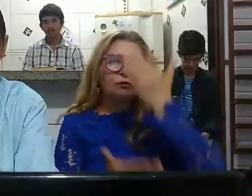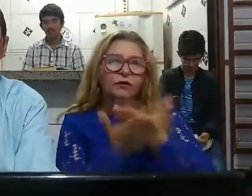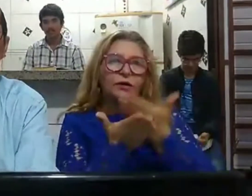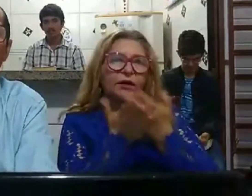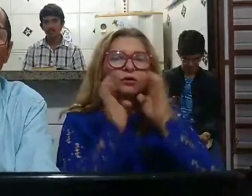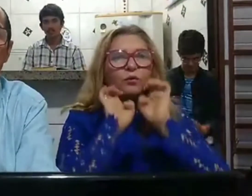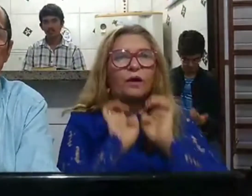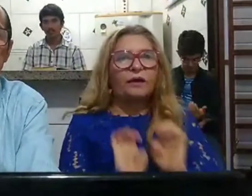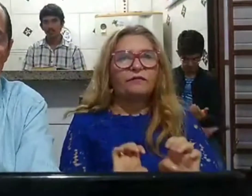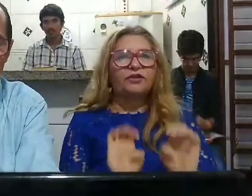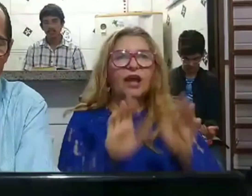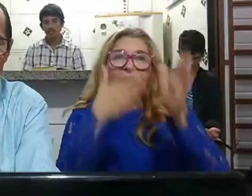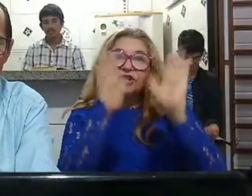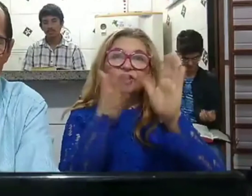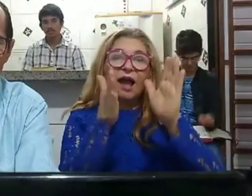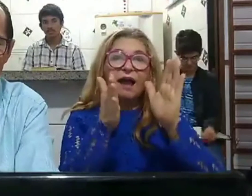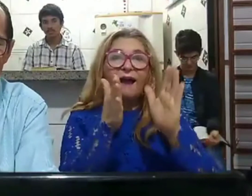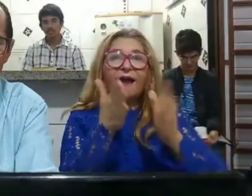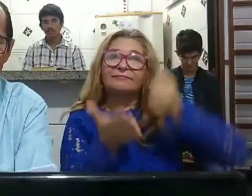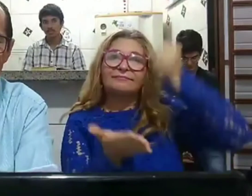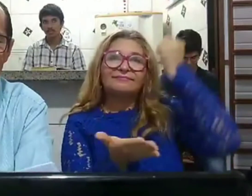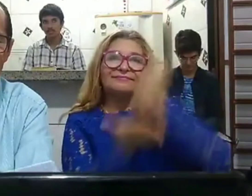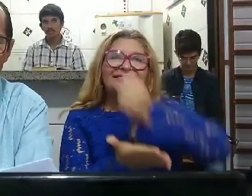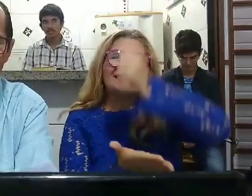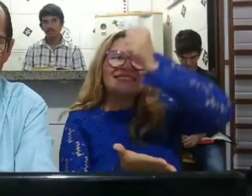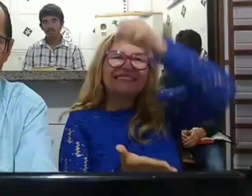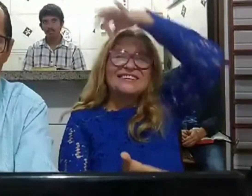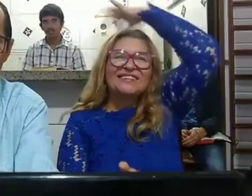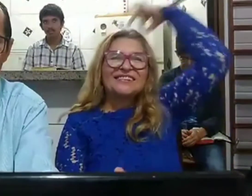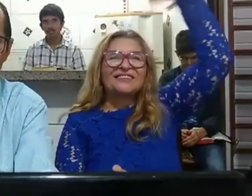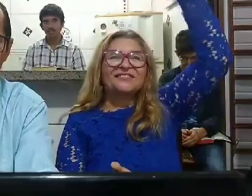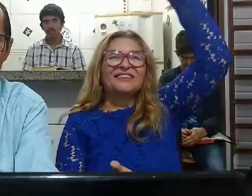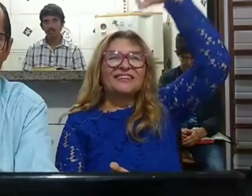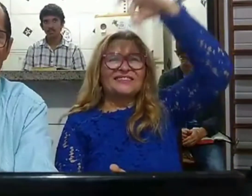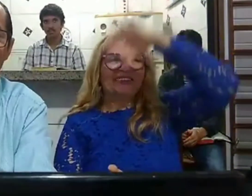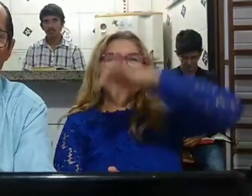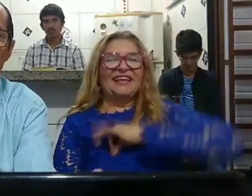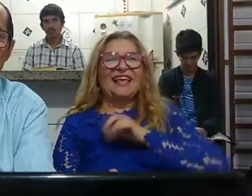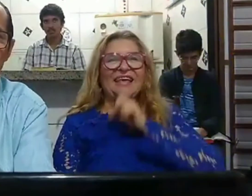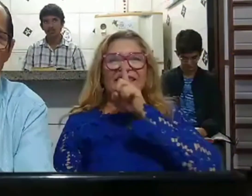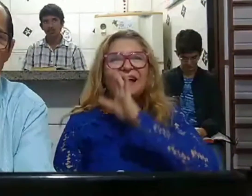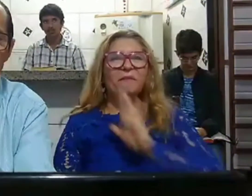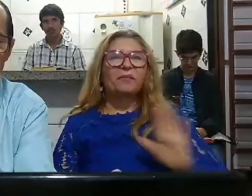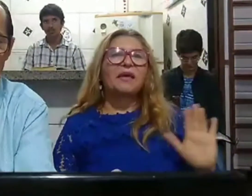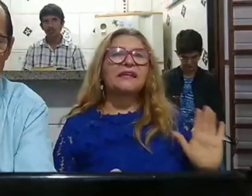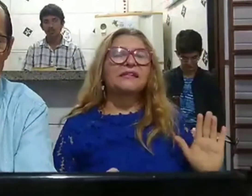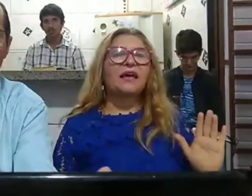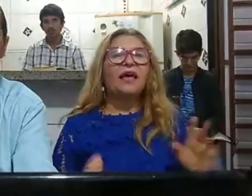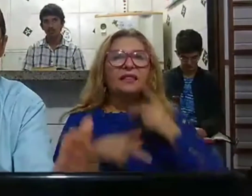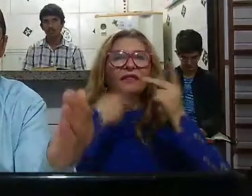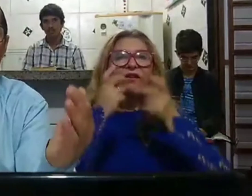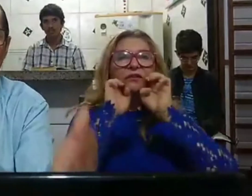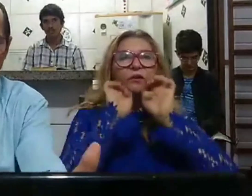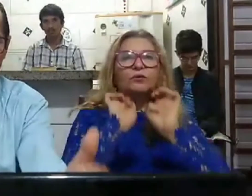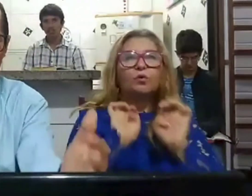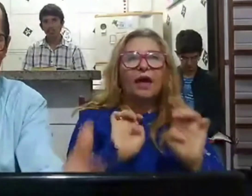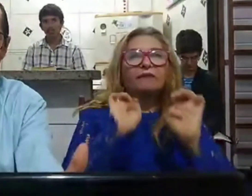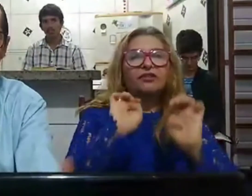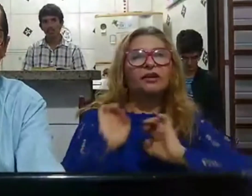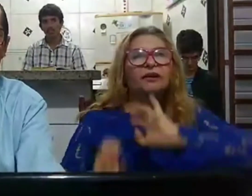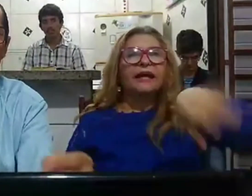crido, fostes selados com o Santo Espírito da promessa. Então aqui está falando do evangelho